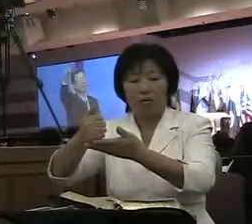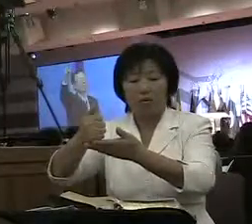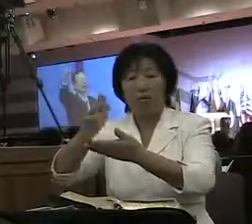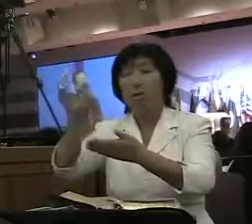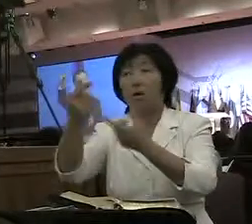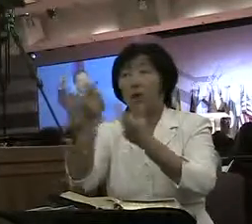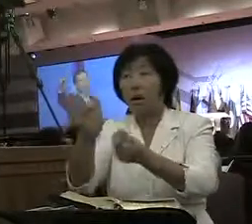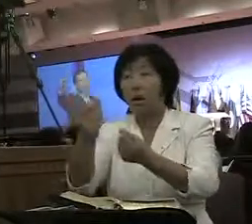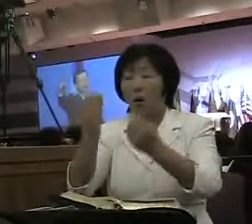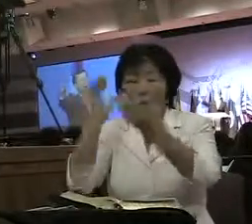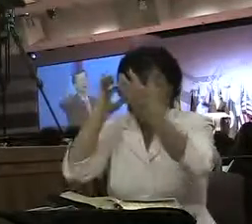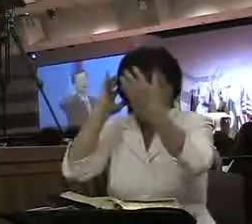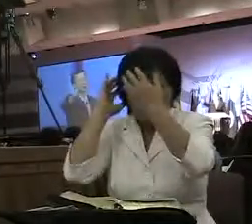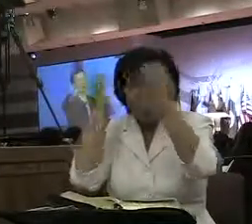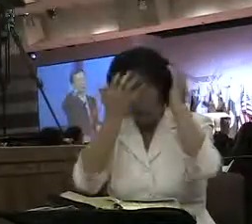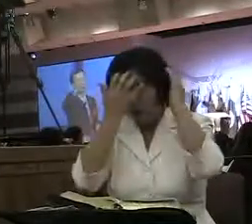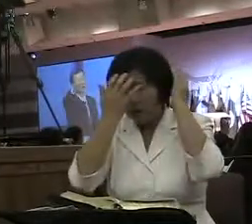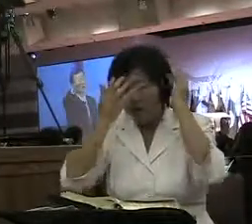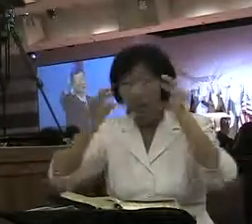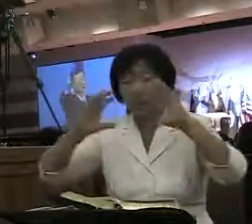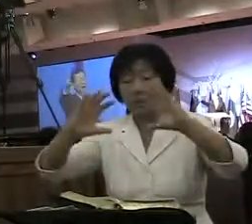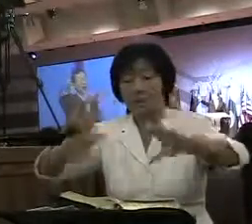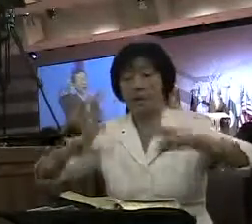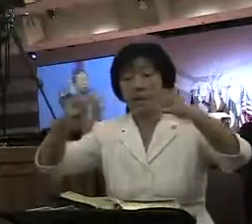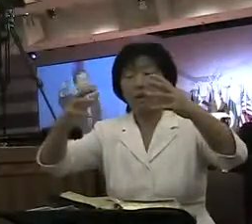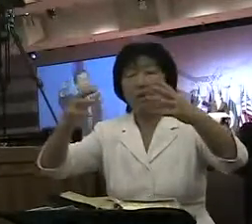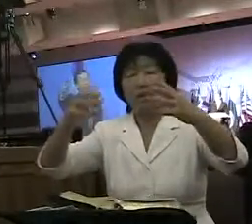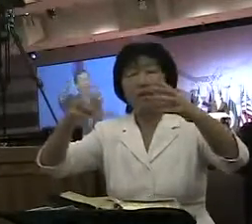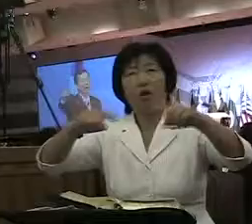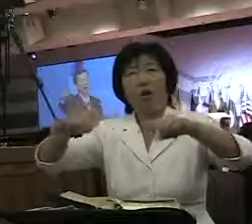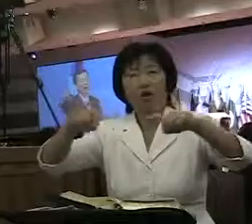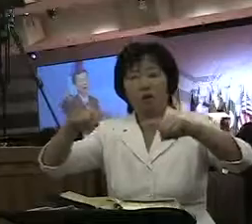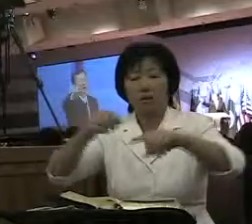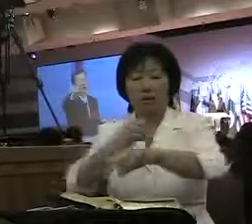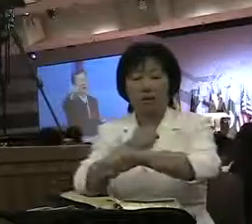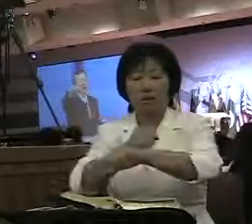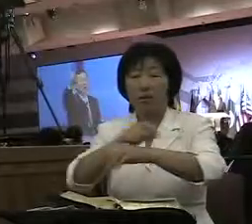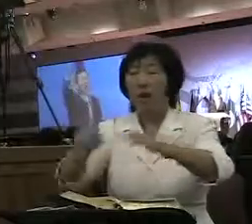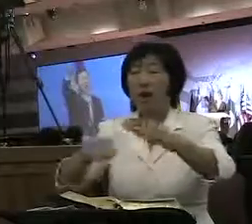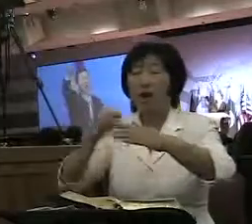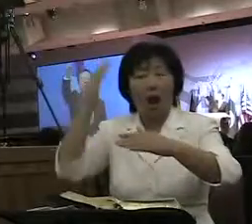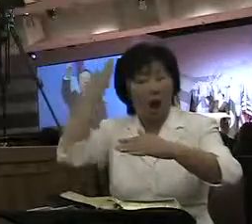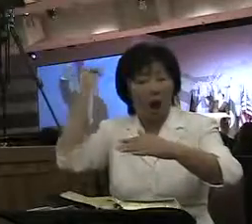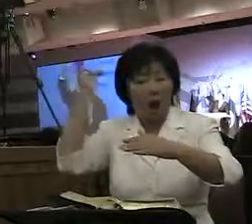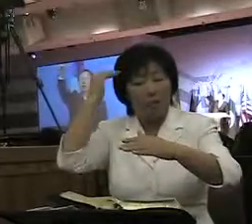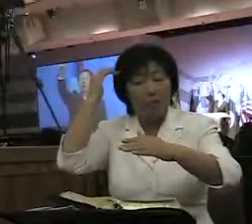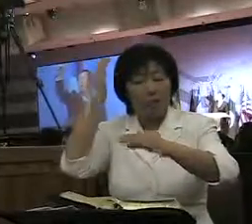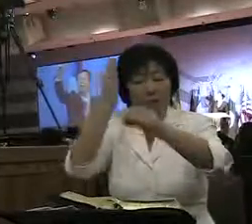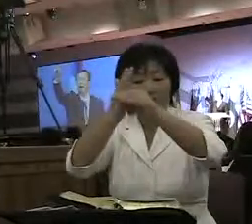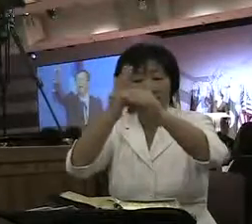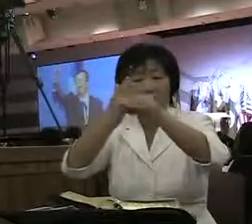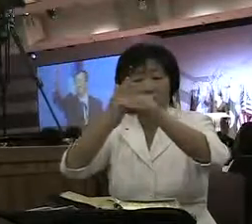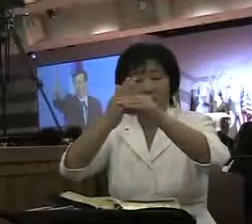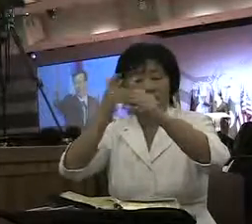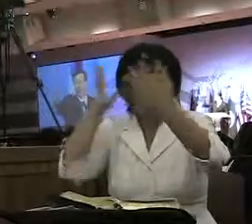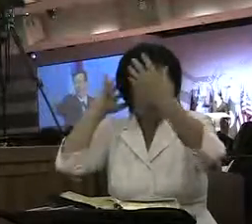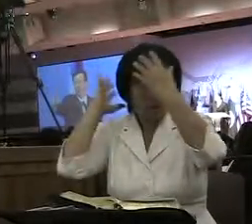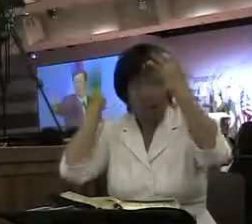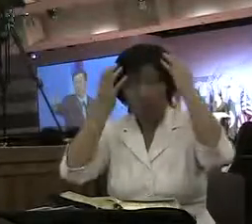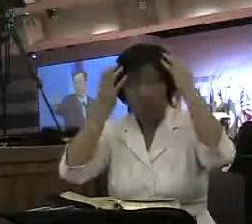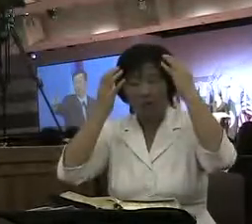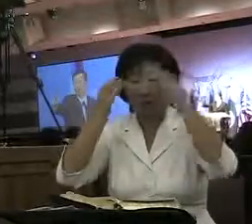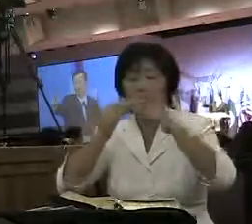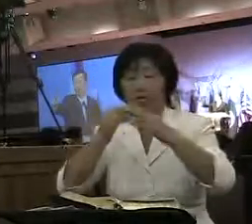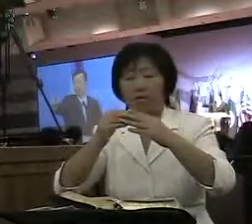이러한 혼란한 세계 정치 가운데서, 한반도의 혼란한 상황 가운데서 홀로 왕이 되시는 하나님이